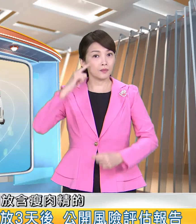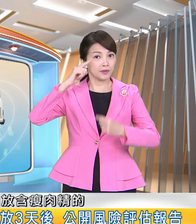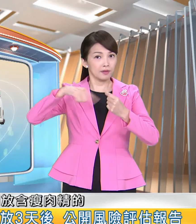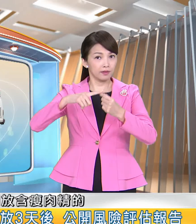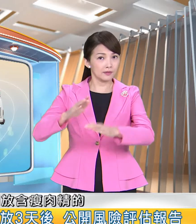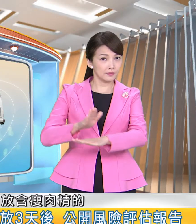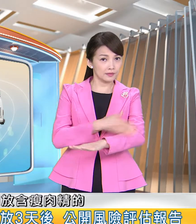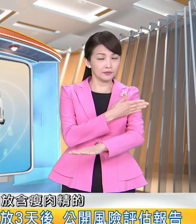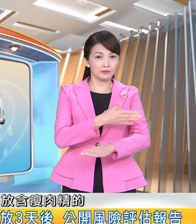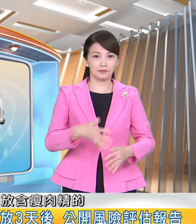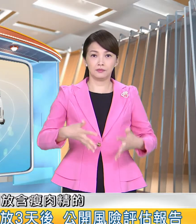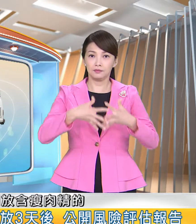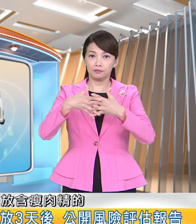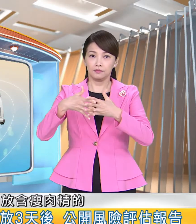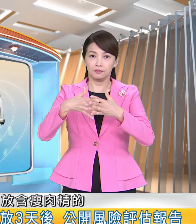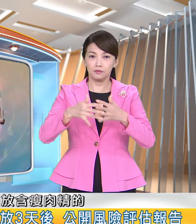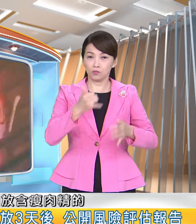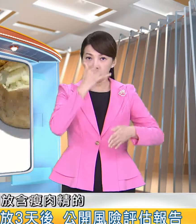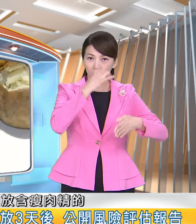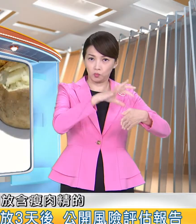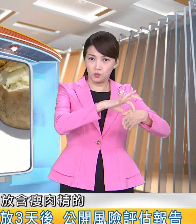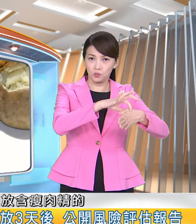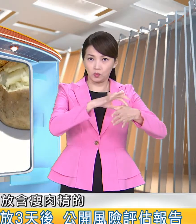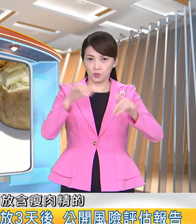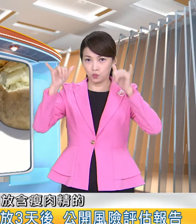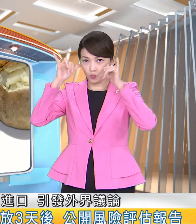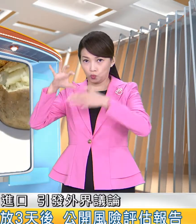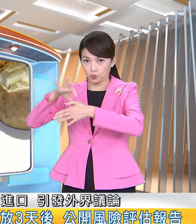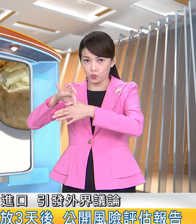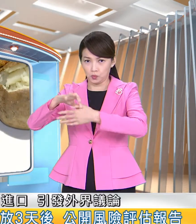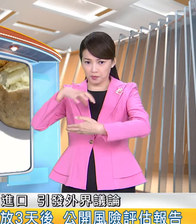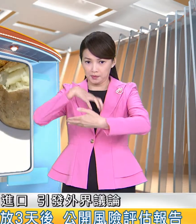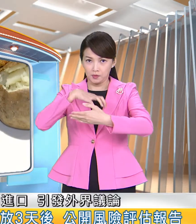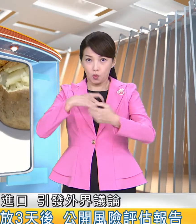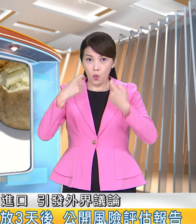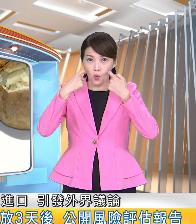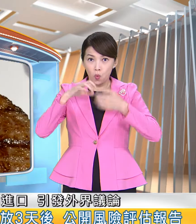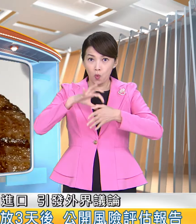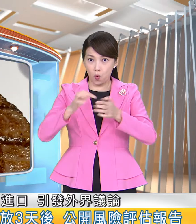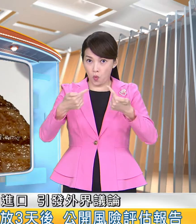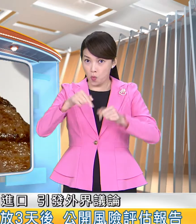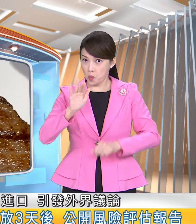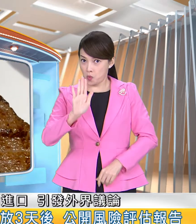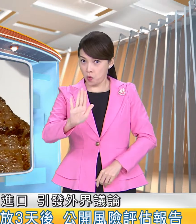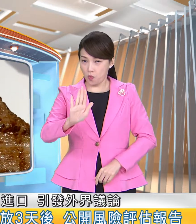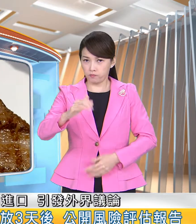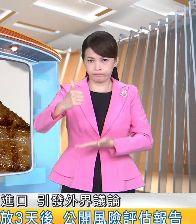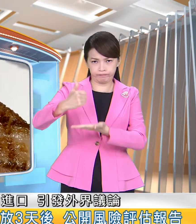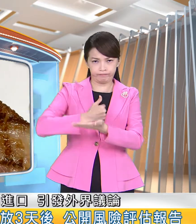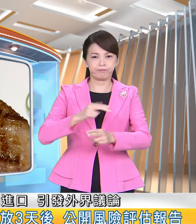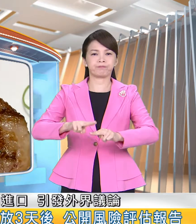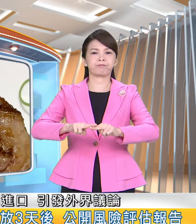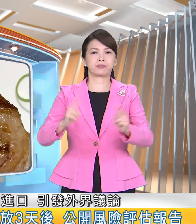明年起，台湾开放含有瘦肉精的美国猪肉、牛肉进口，引发了外界的议